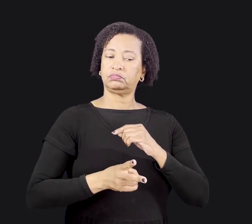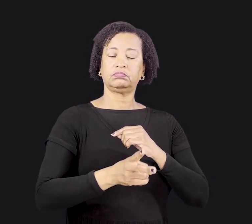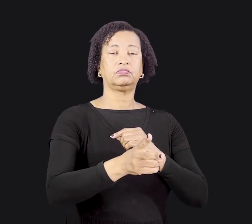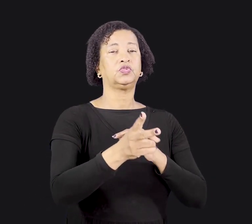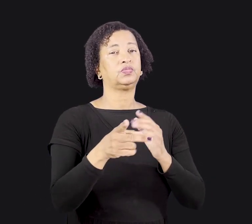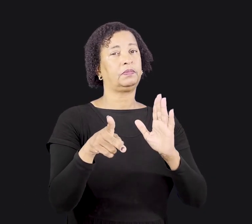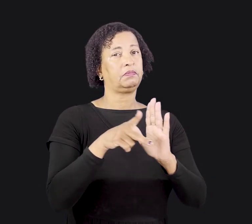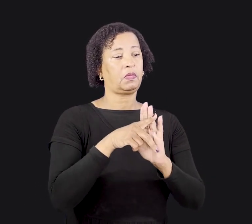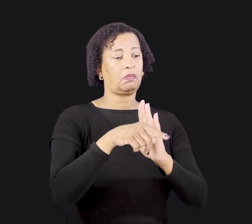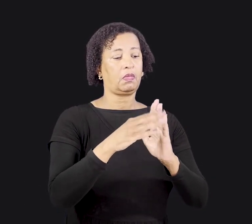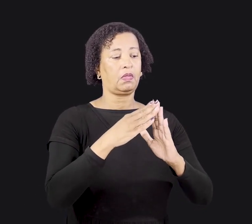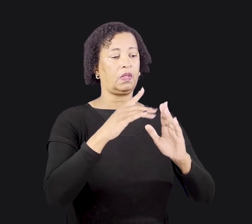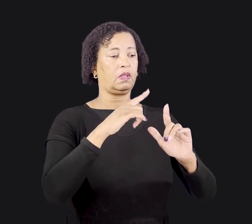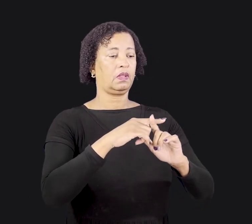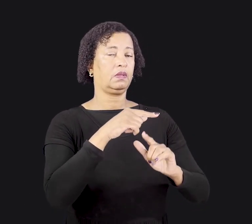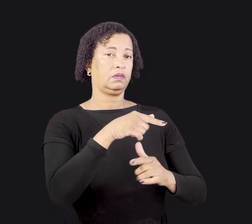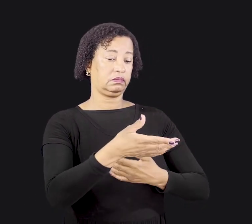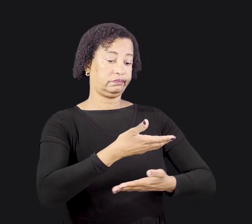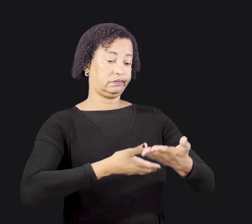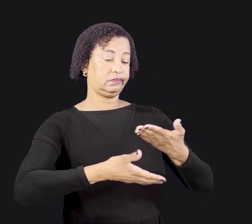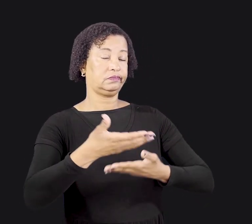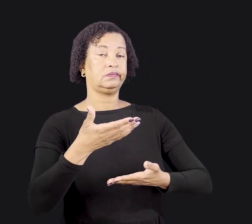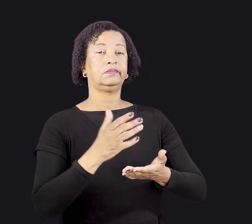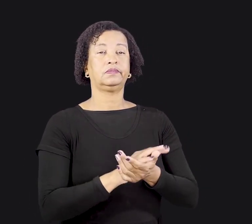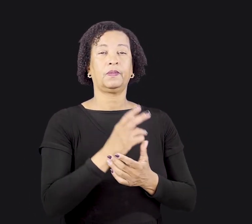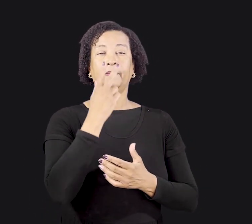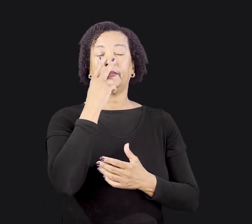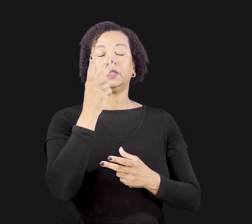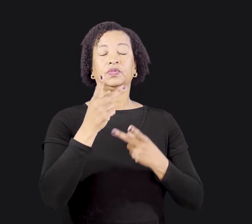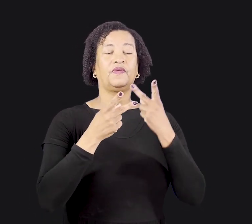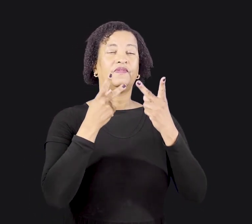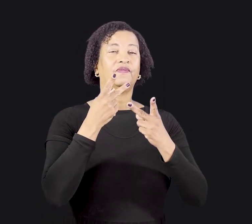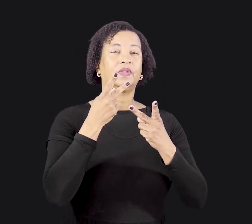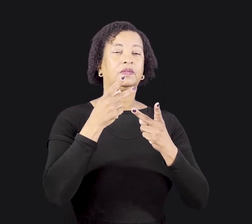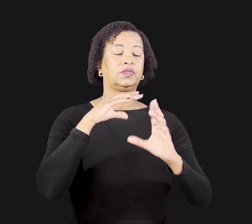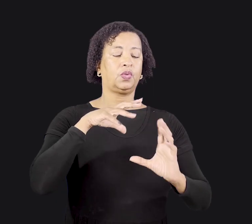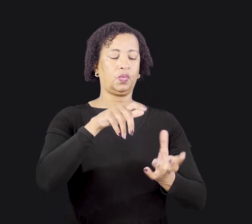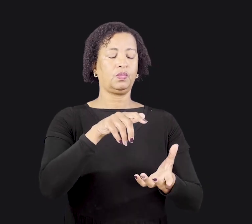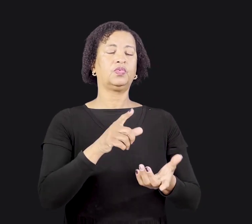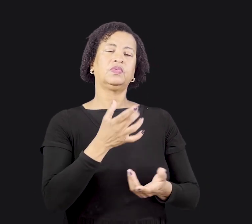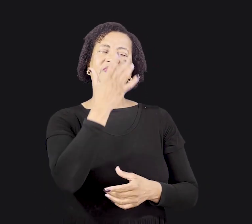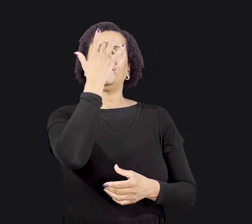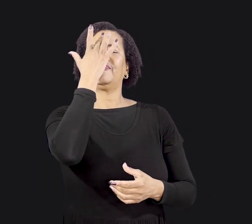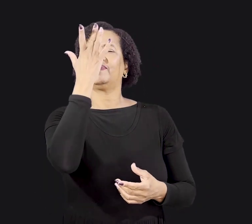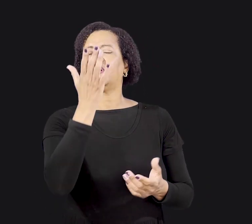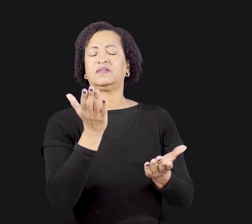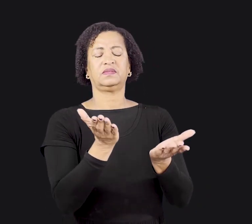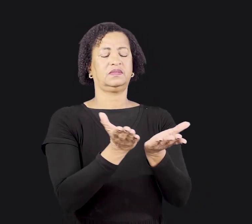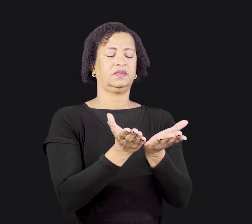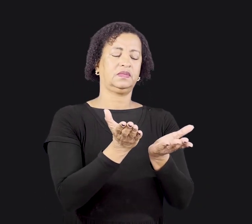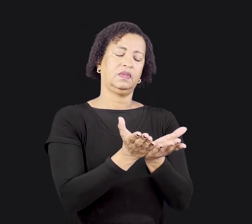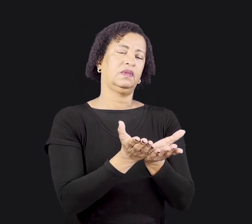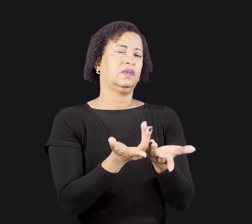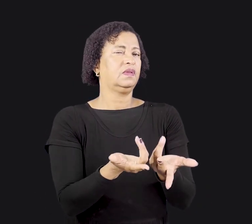membro. Isso é como estivéssemos dizendo ao mundo: ei, é fácil ser crente, não custa nada